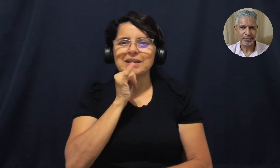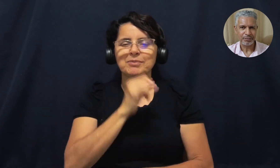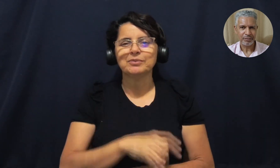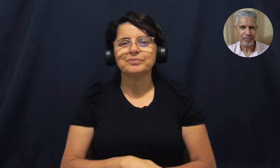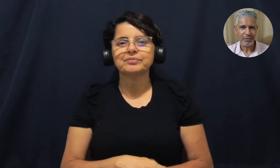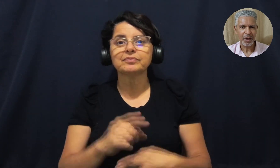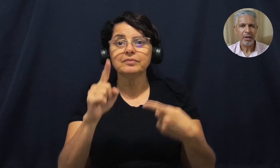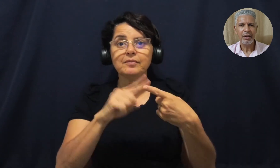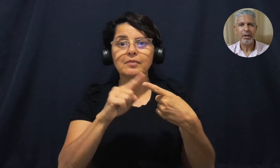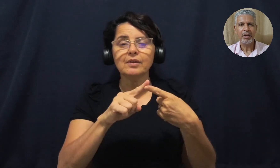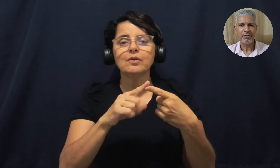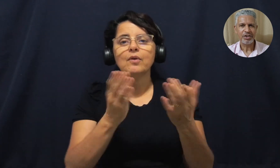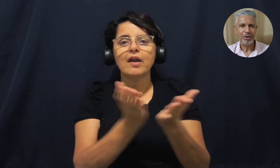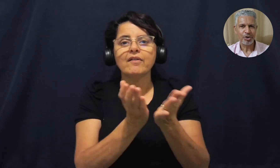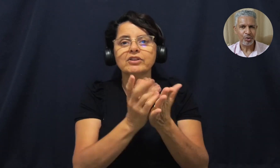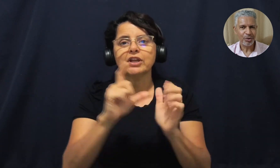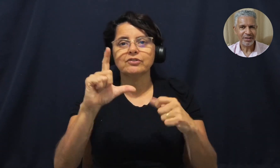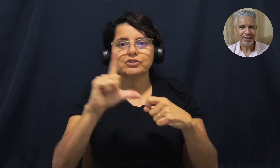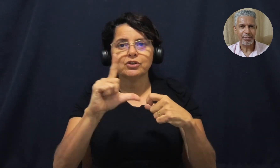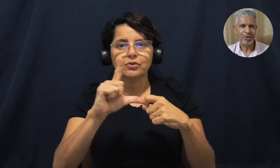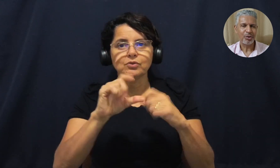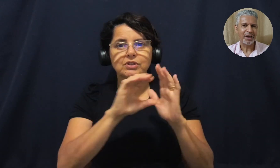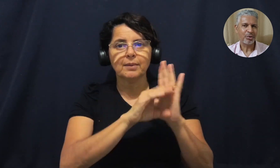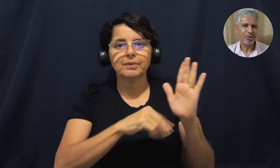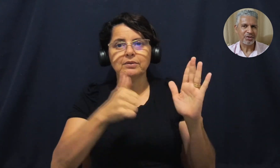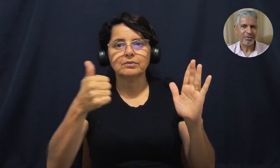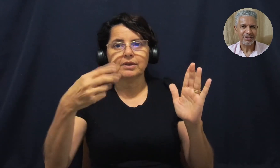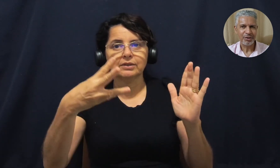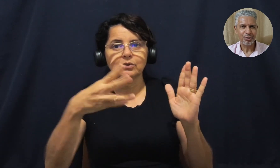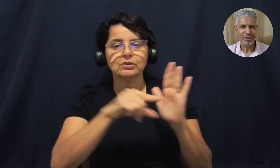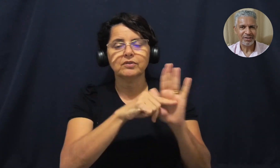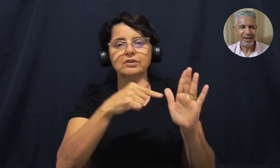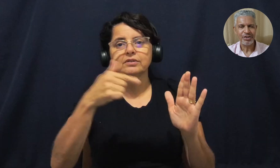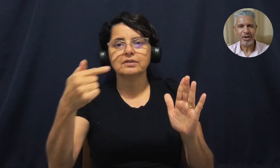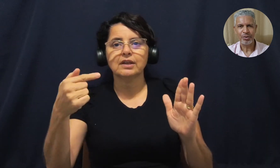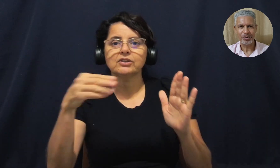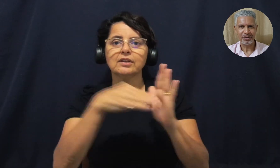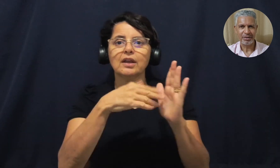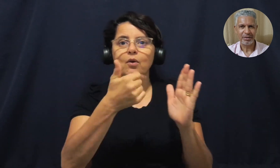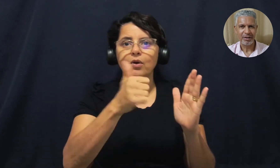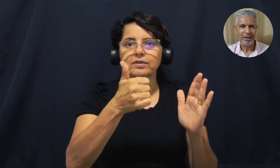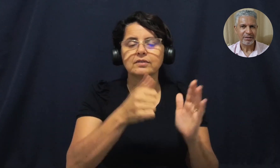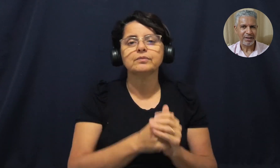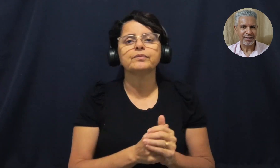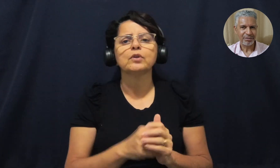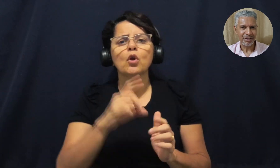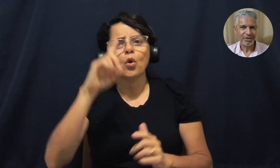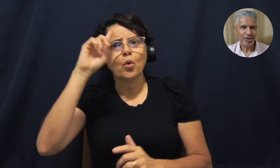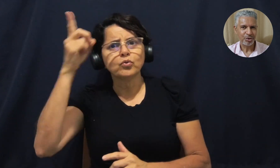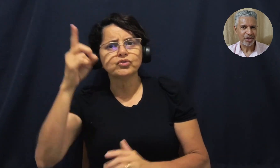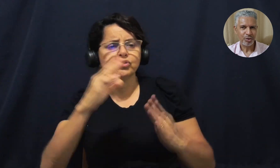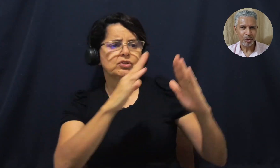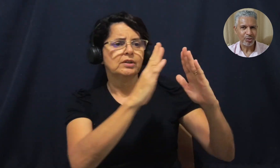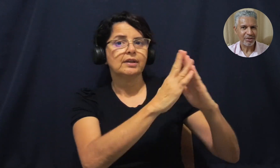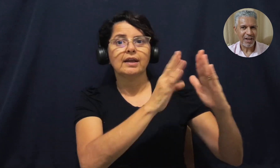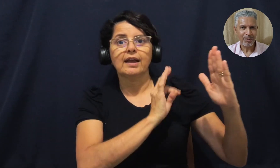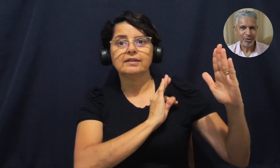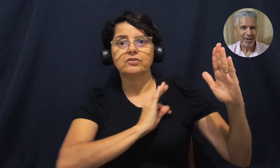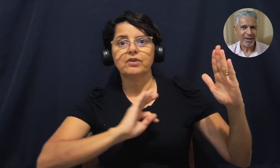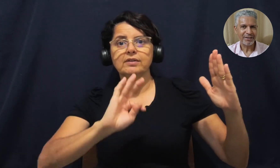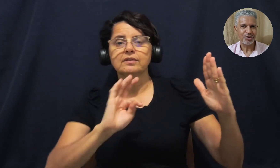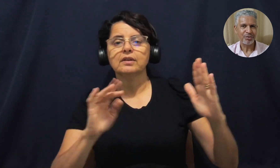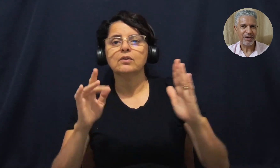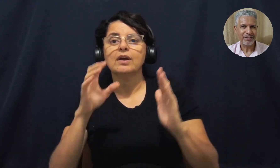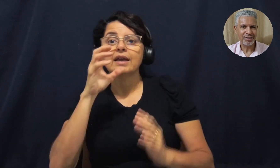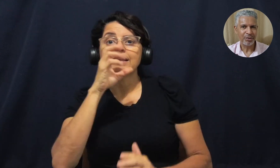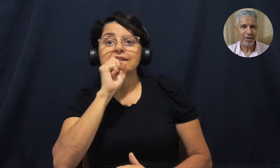exemplo. Evangelho de Lucas, capítulo 14, versículo de 7 a 11. Certa vez, Jesus entrou num sábado